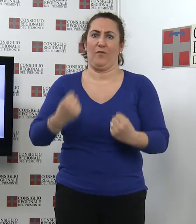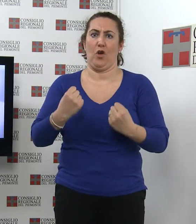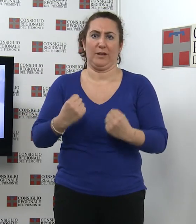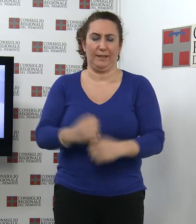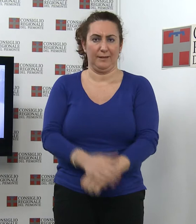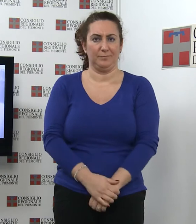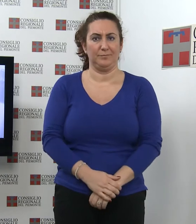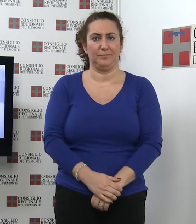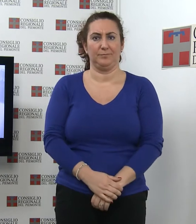In breve.